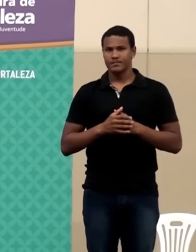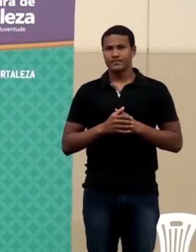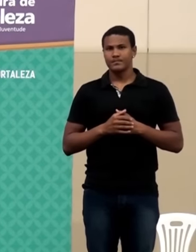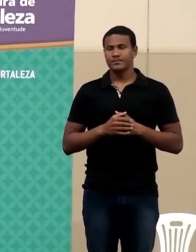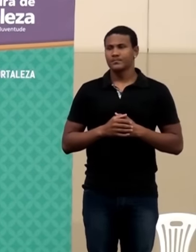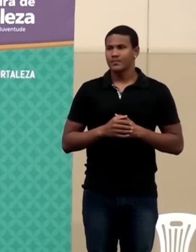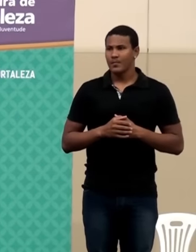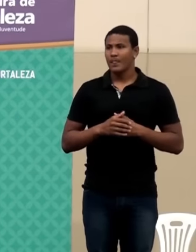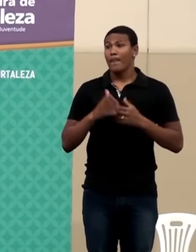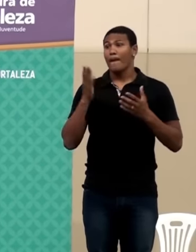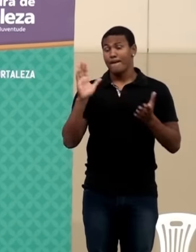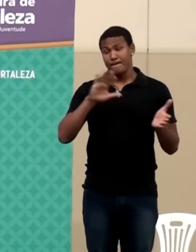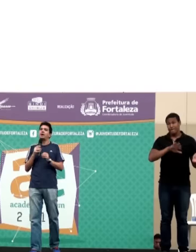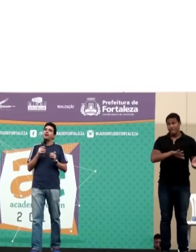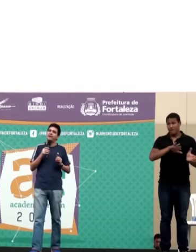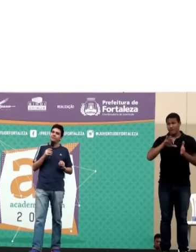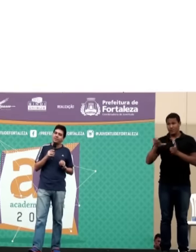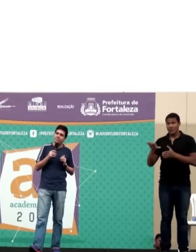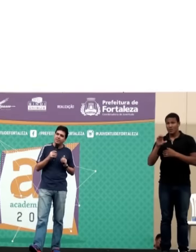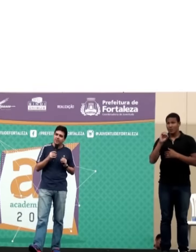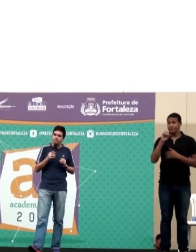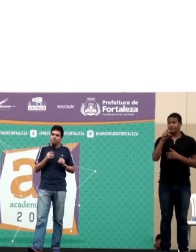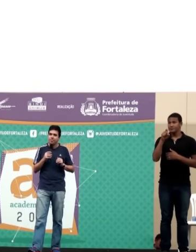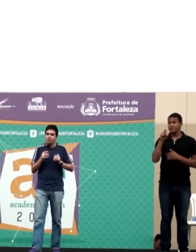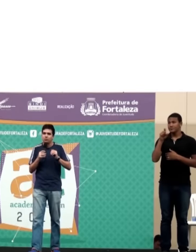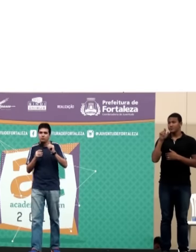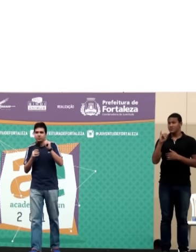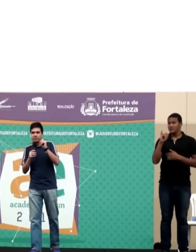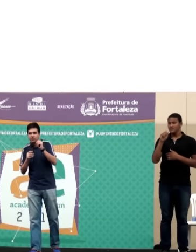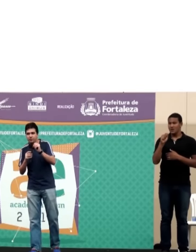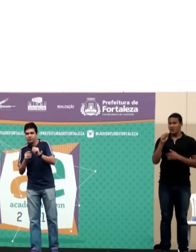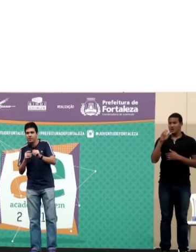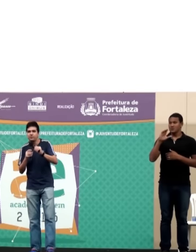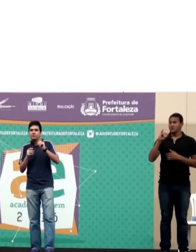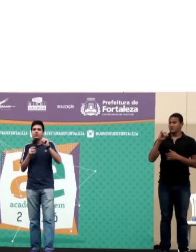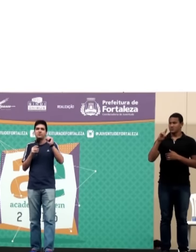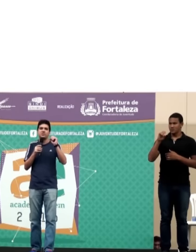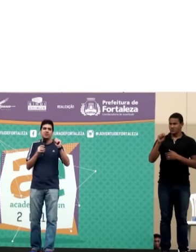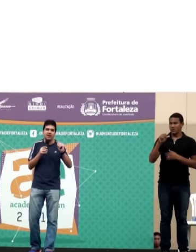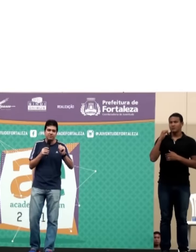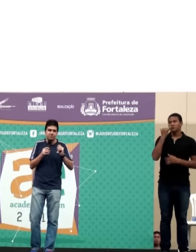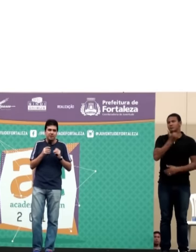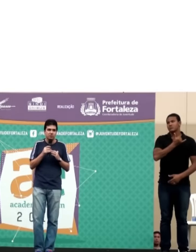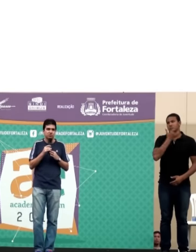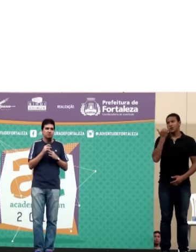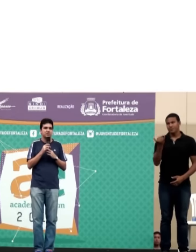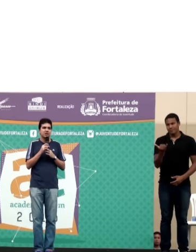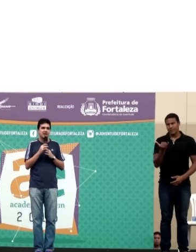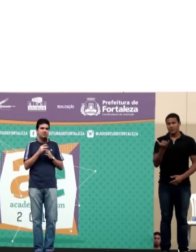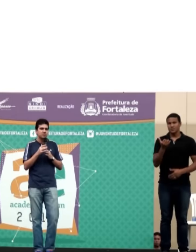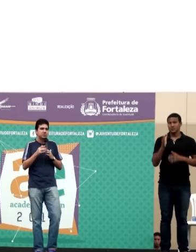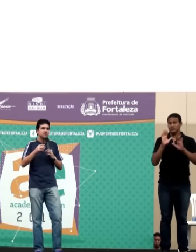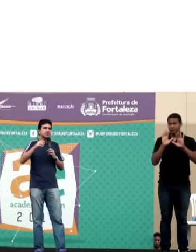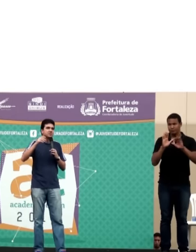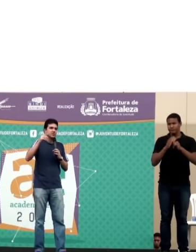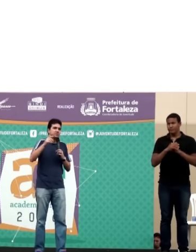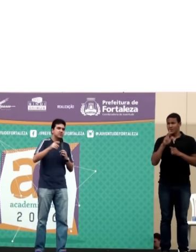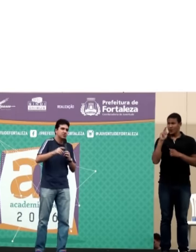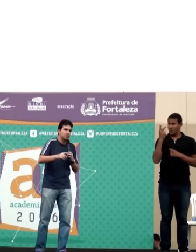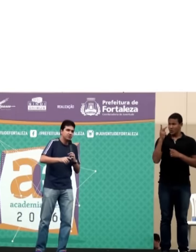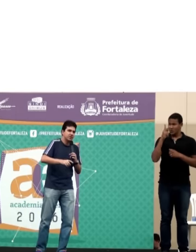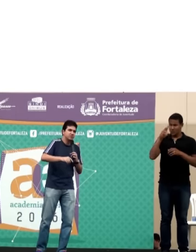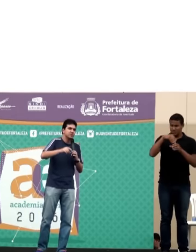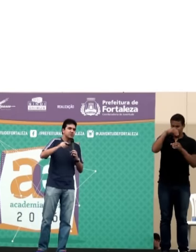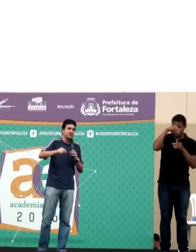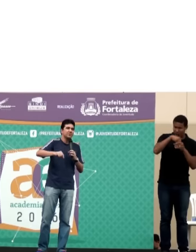Para os oxiácidos, aí vai depender. Os hidrogênios ionizáveis para os oxiácidos são